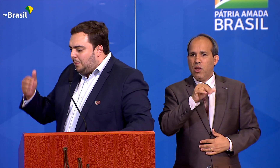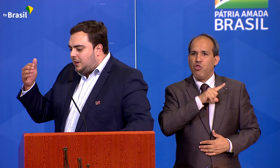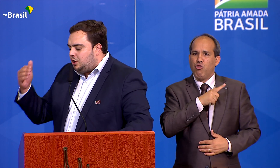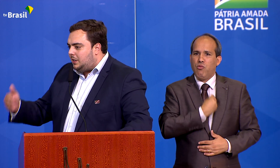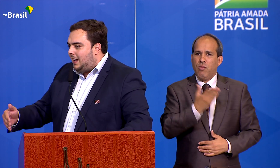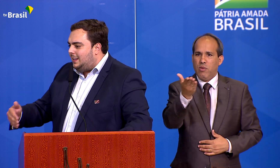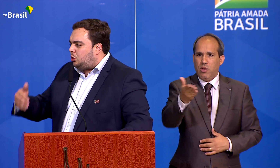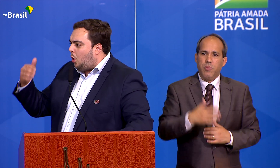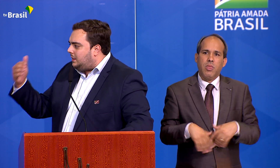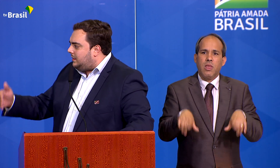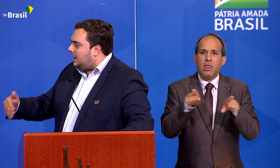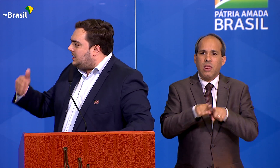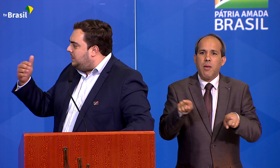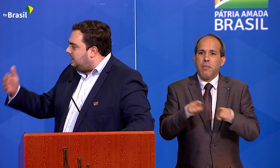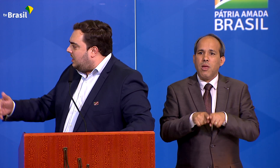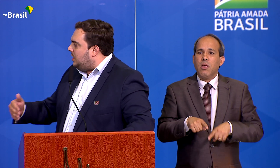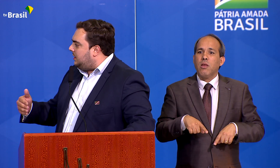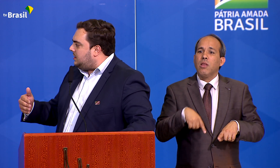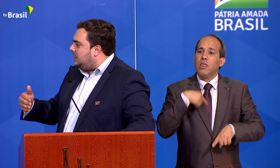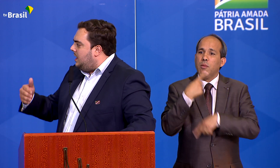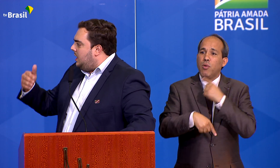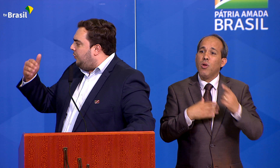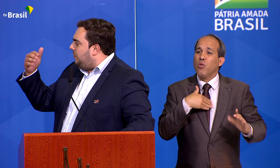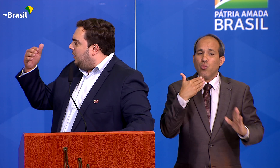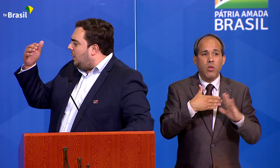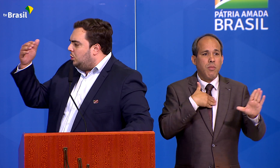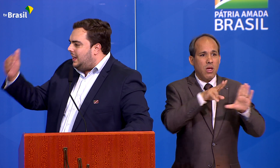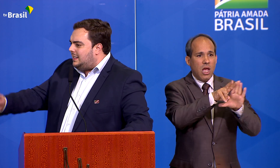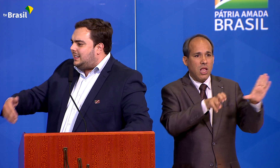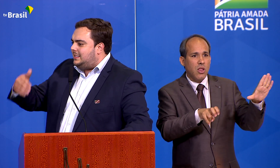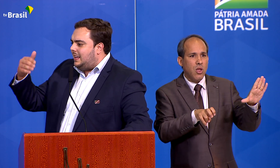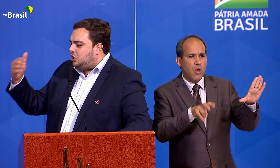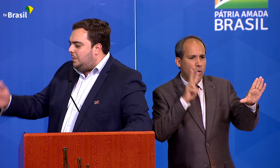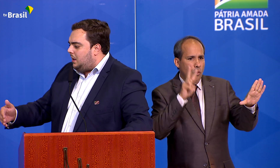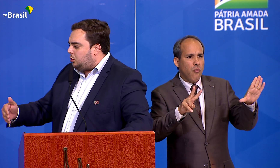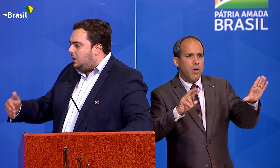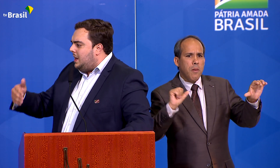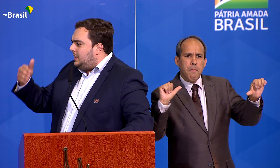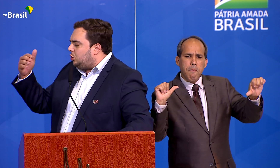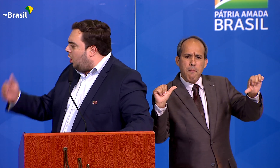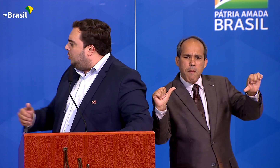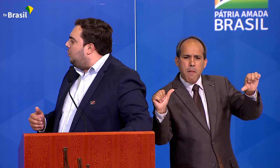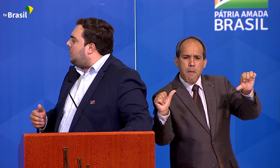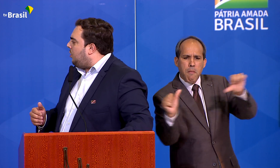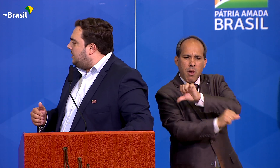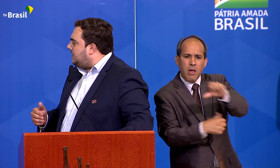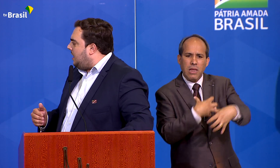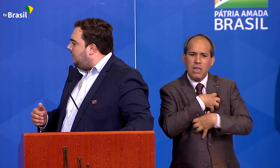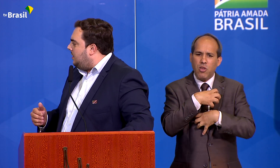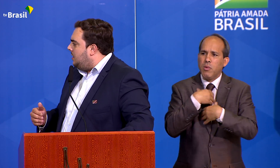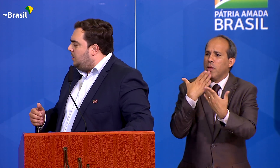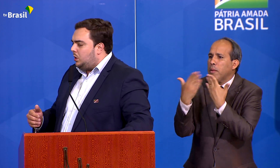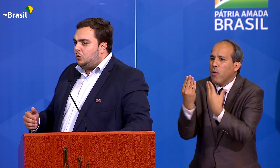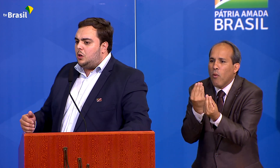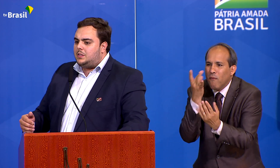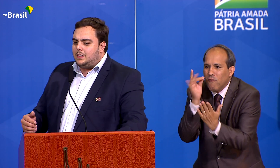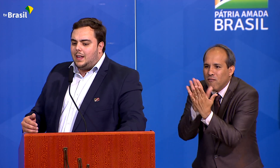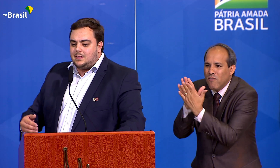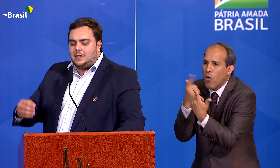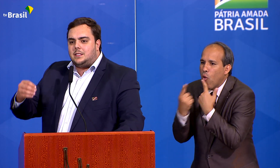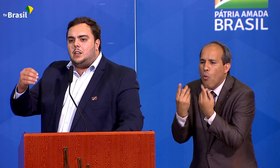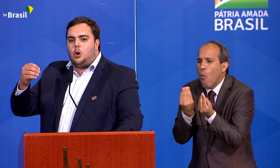está aqui e a partir dali todas as minhas agendas eu fui vendo a mudança de sentimento de todo mundo que eu conversava